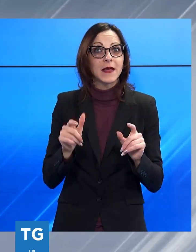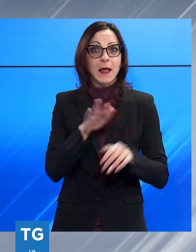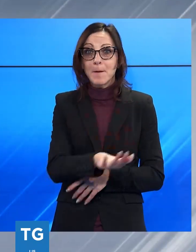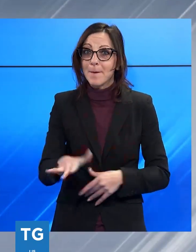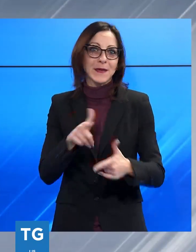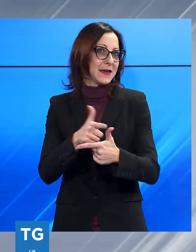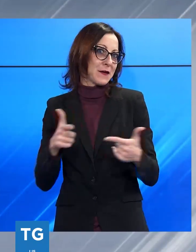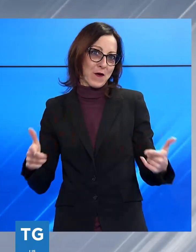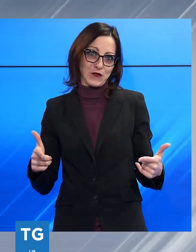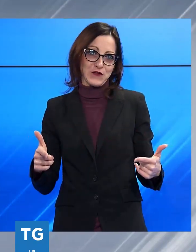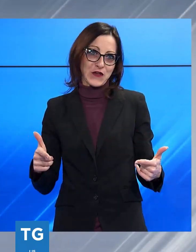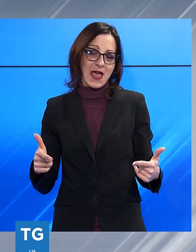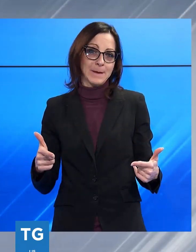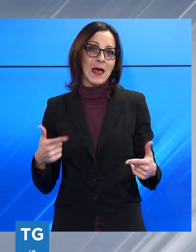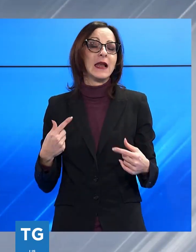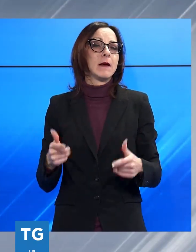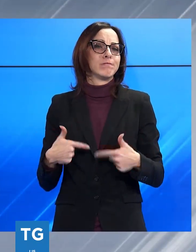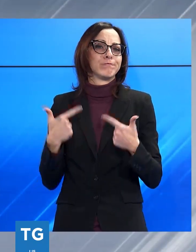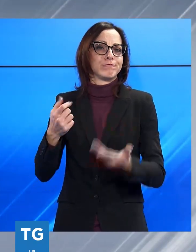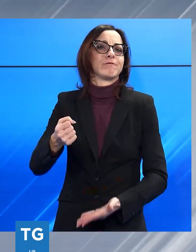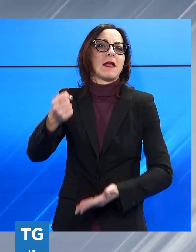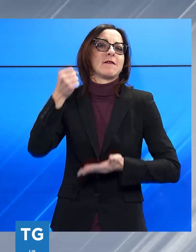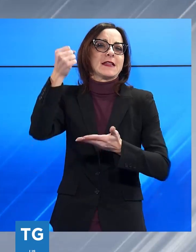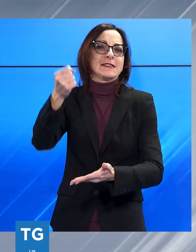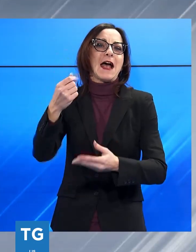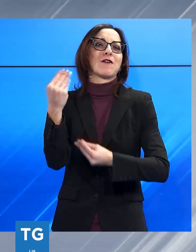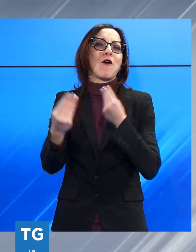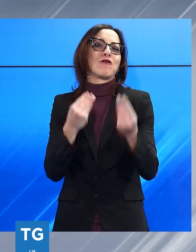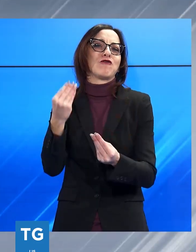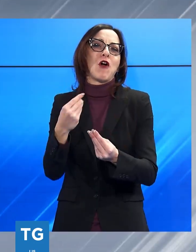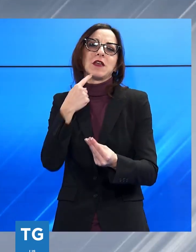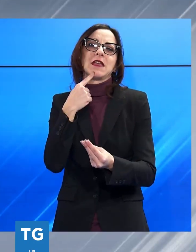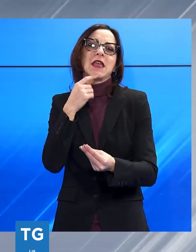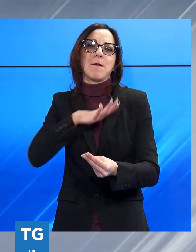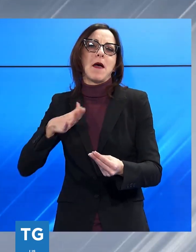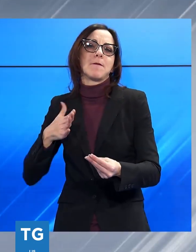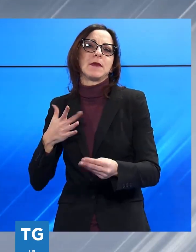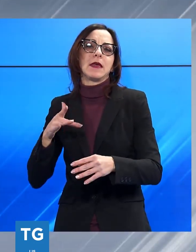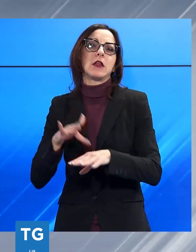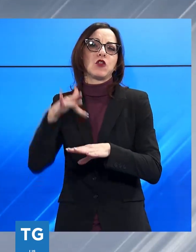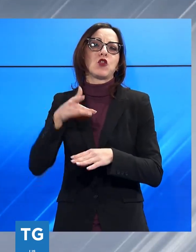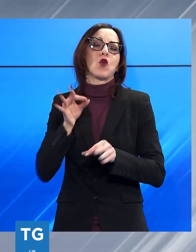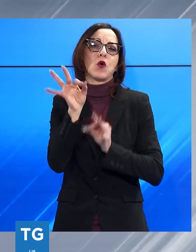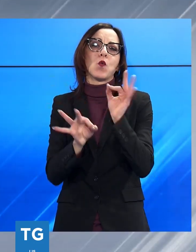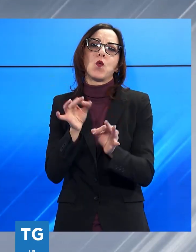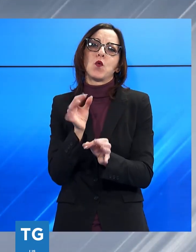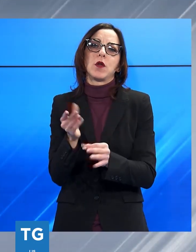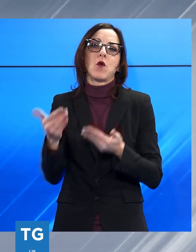piccoli pazienti e due però è stato lascia un sacco di giochi per i bambini che necessiteranno di cure urgenti